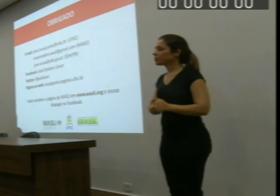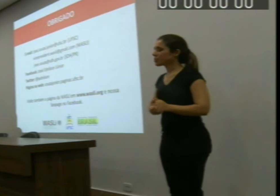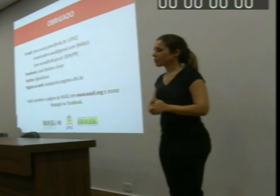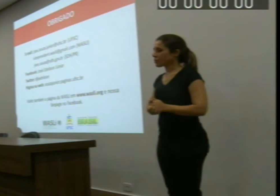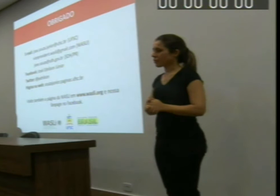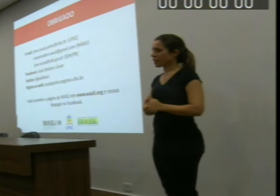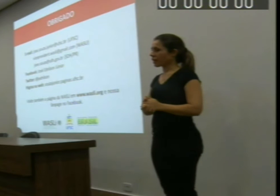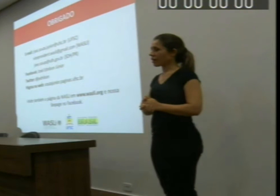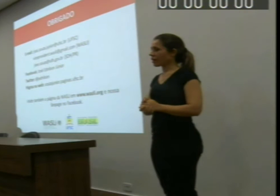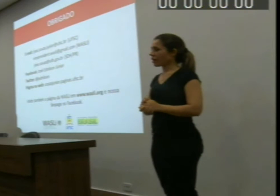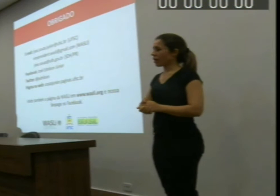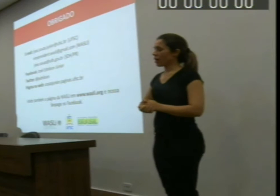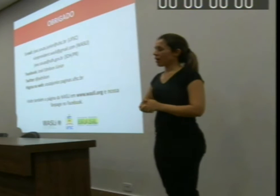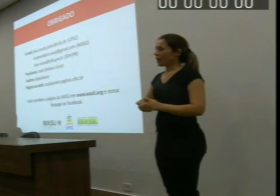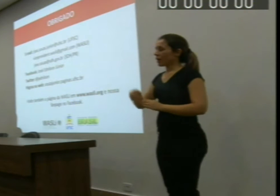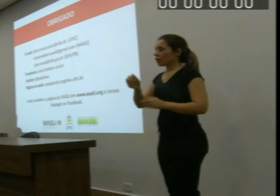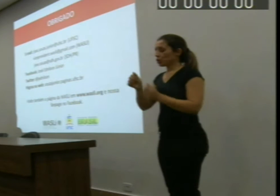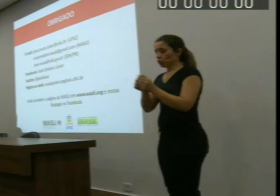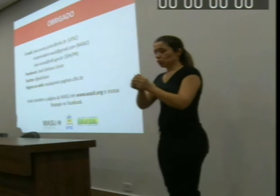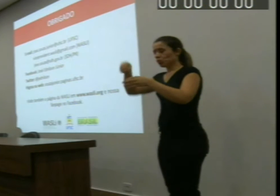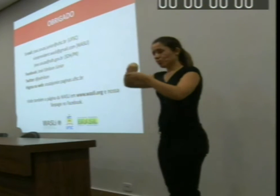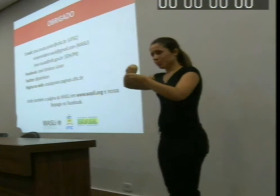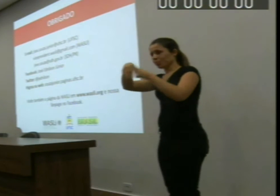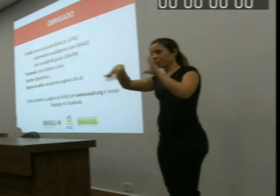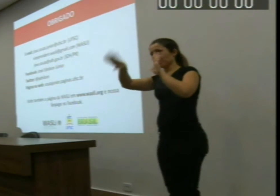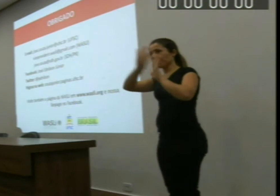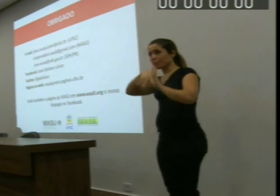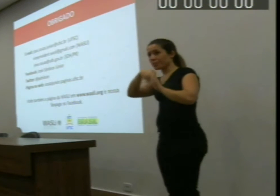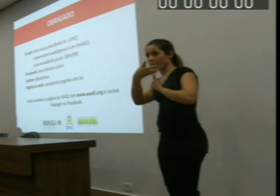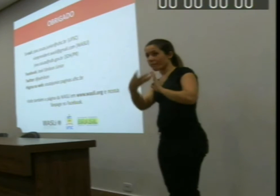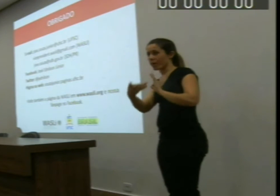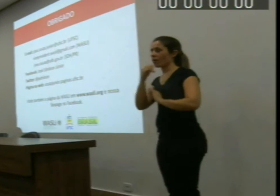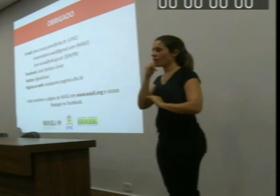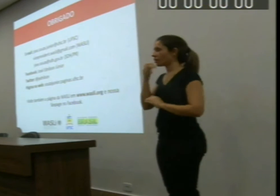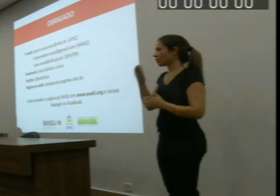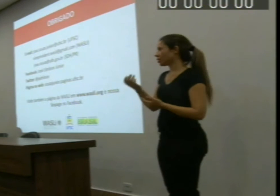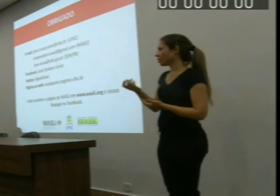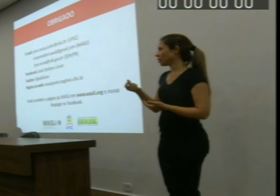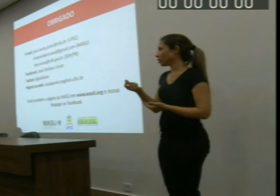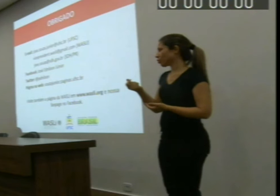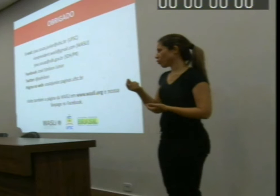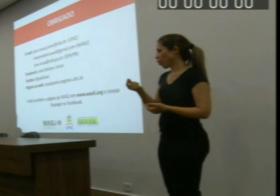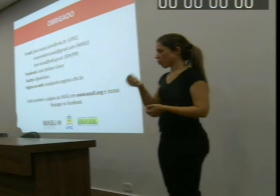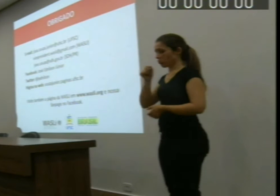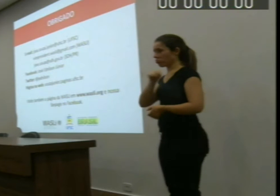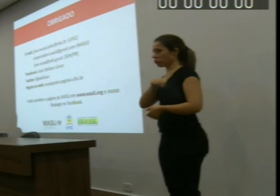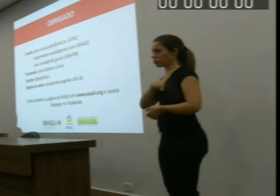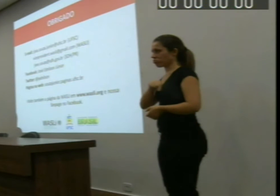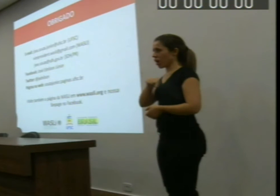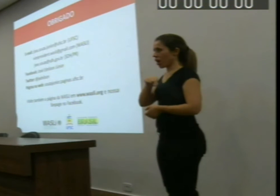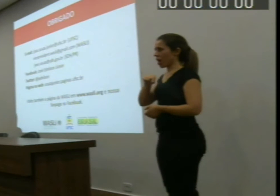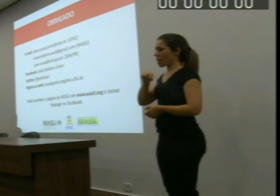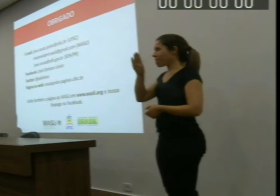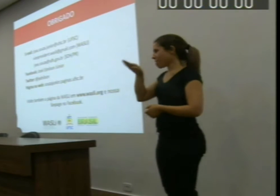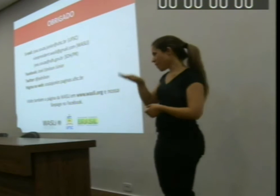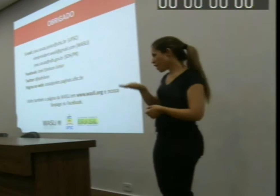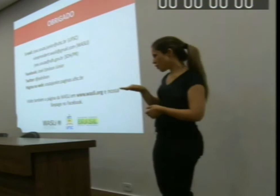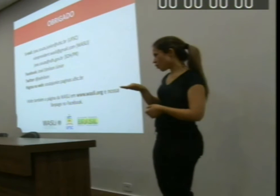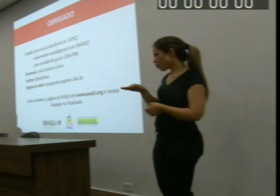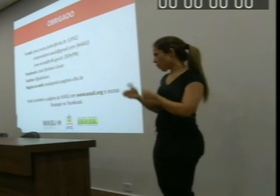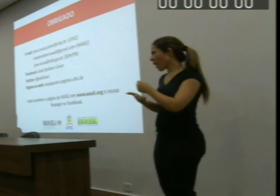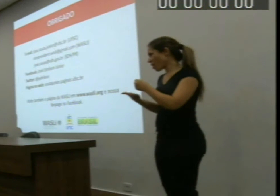tabela sabe é você colocar por exemplo que nem o salário mínimo salário mínimo ele é ele não pode ser indexador mas